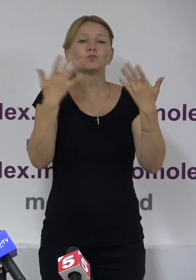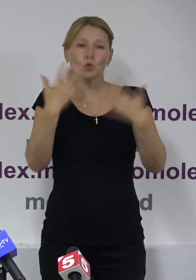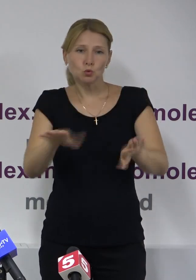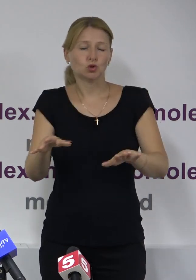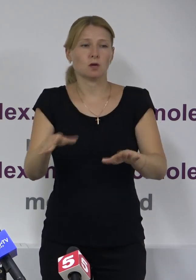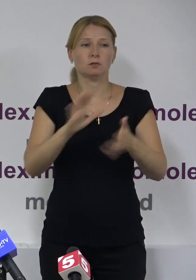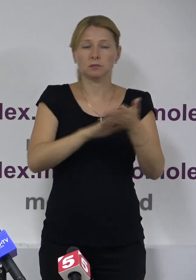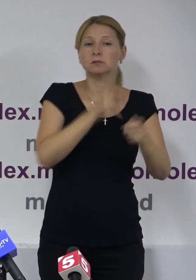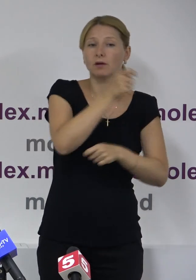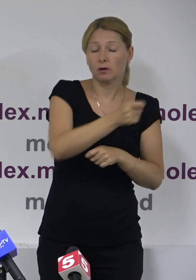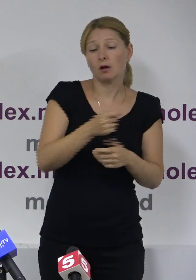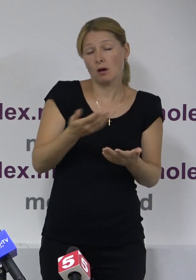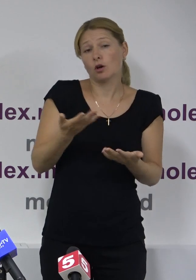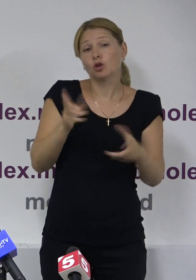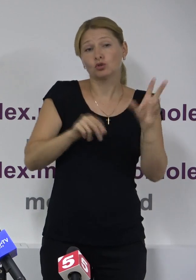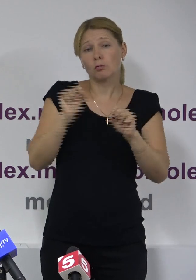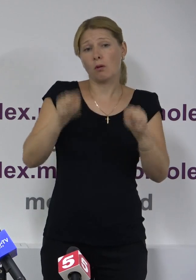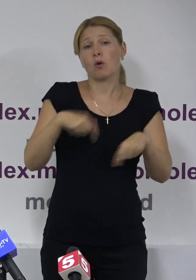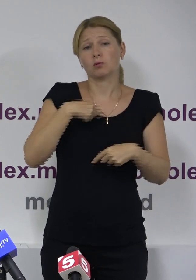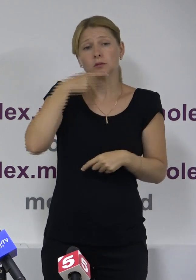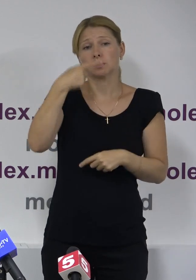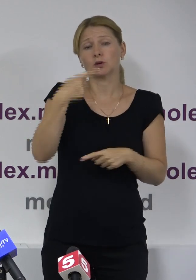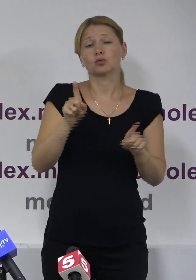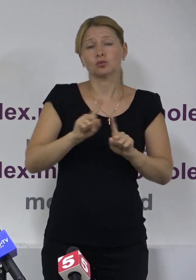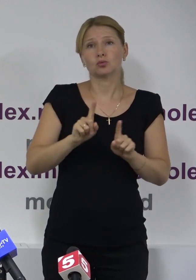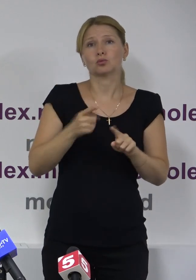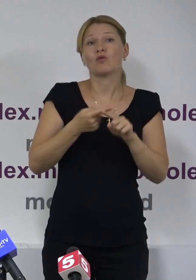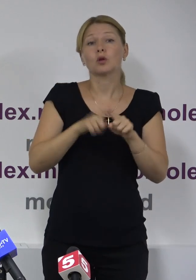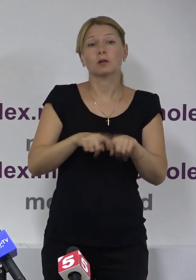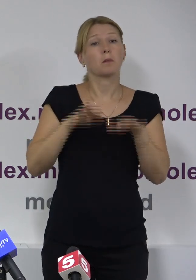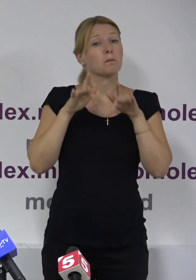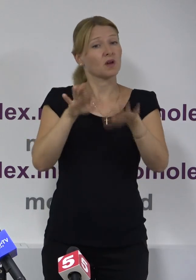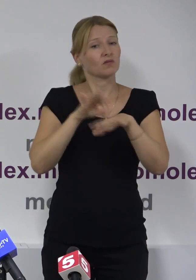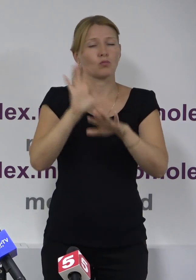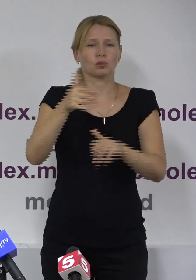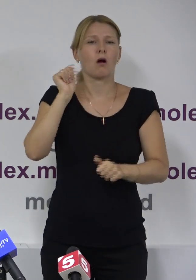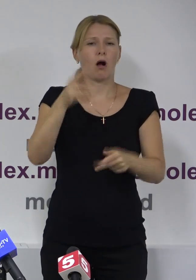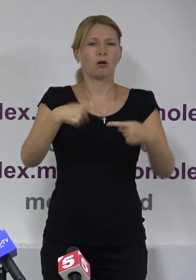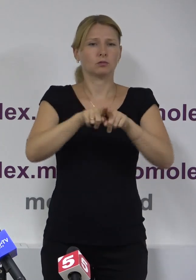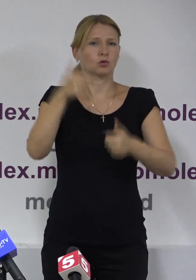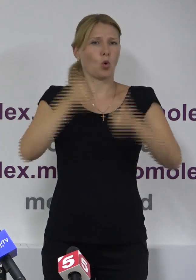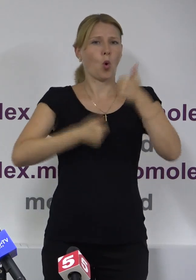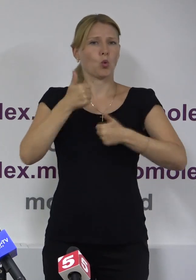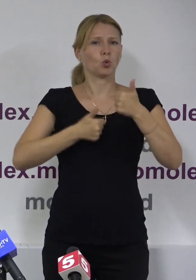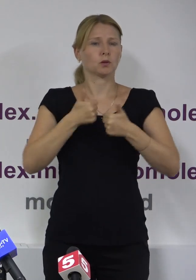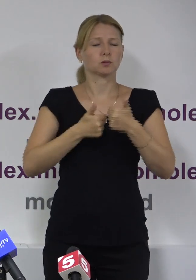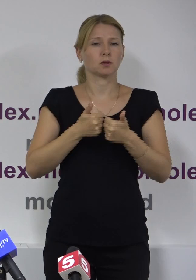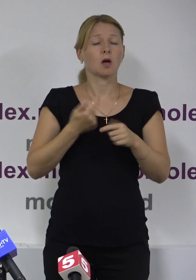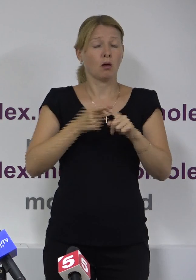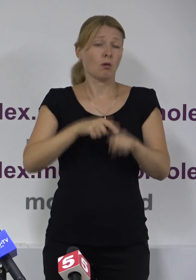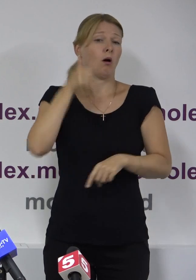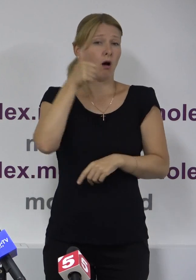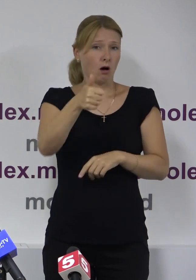că procesul electoral, sau putem să anticipăm că procesul electoral va fi unul competitiv. Și acest lucru este unul